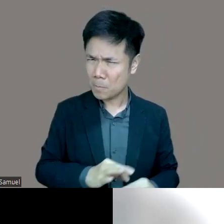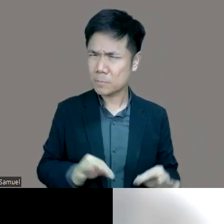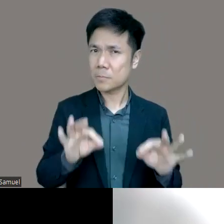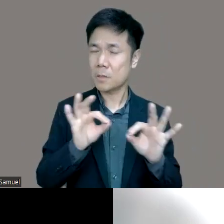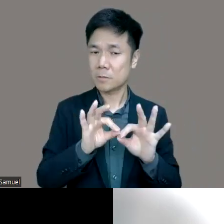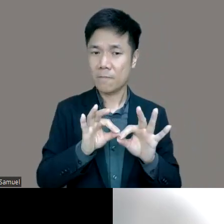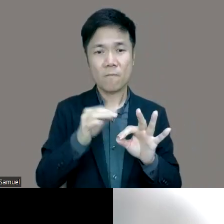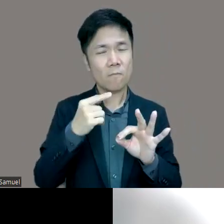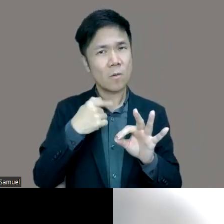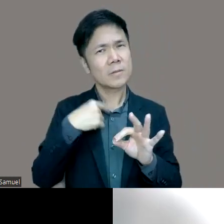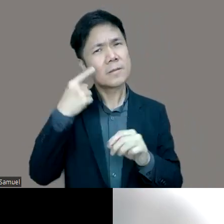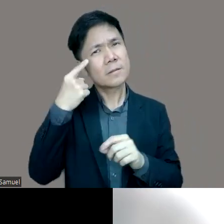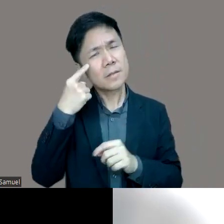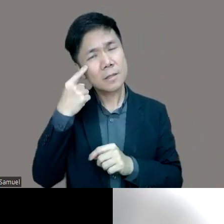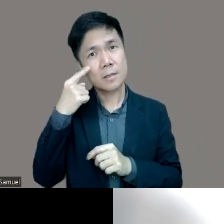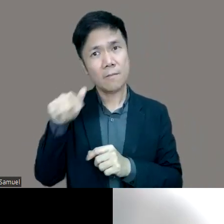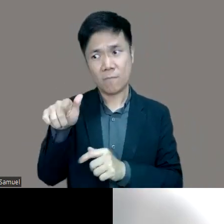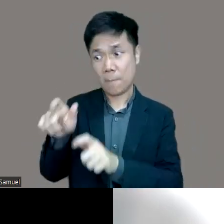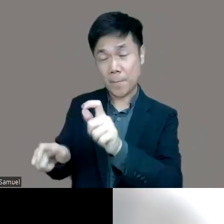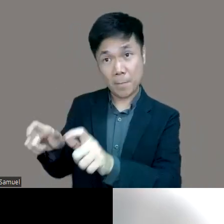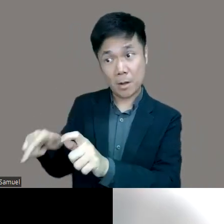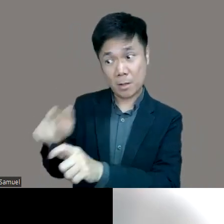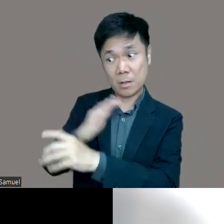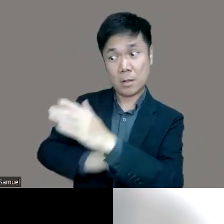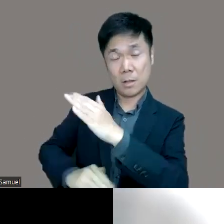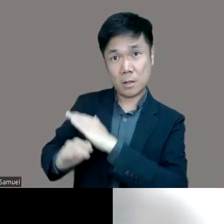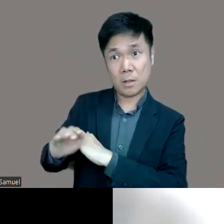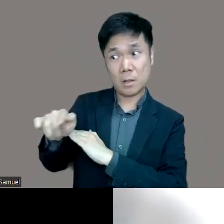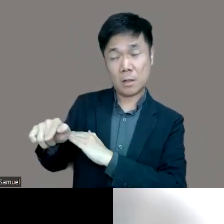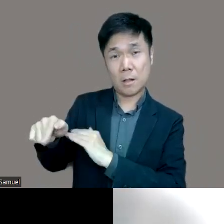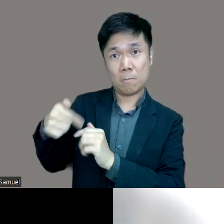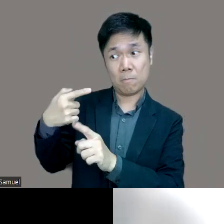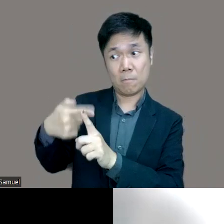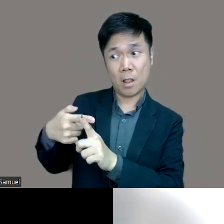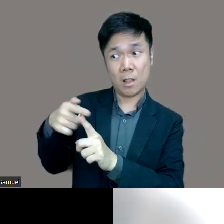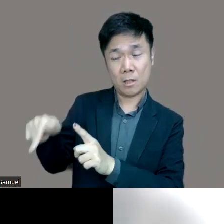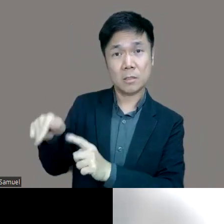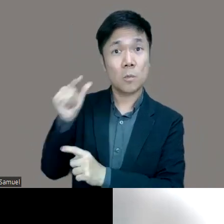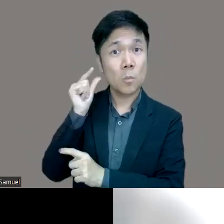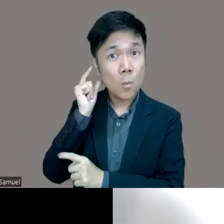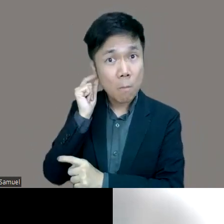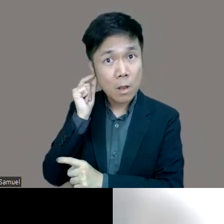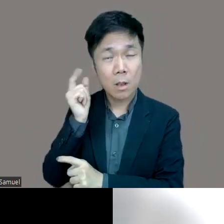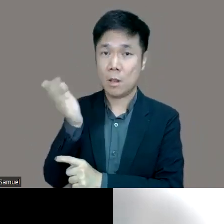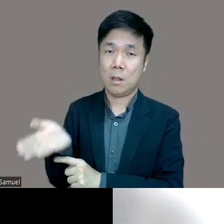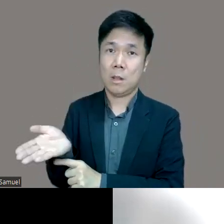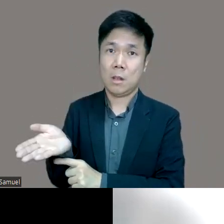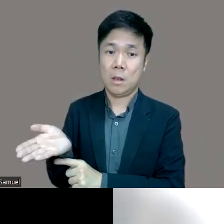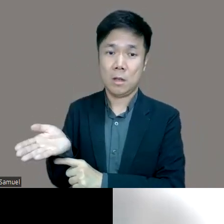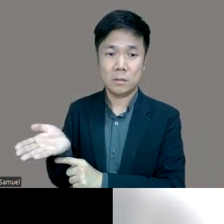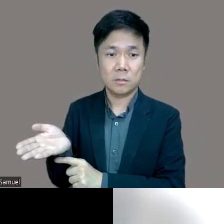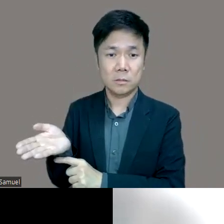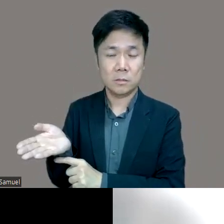voyons l'impact dans la grande image, mais je pense qu'il faudrait nous focaliser